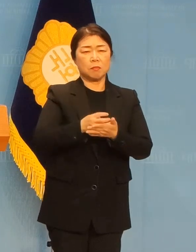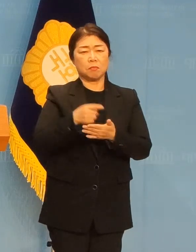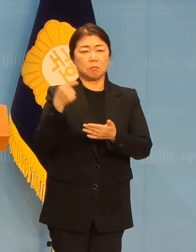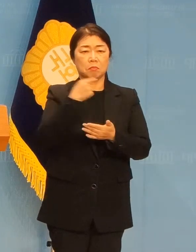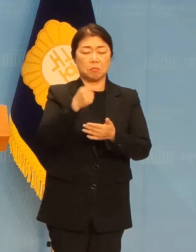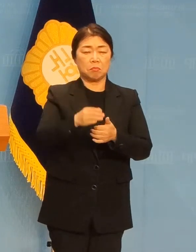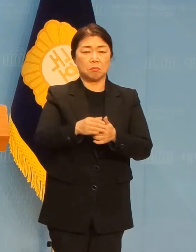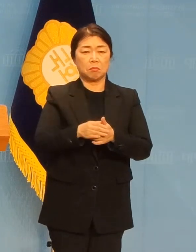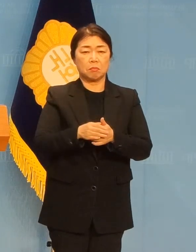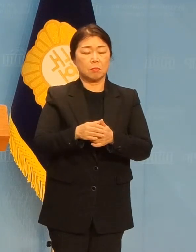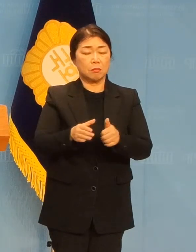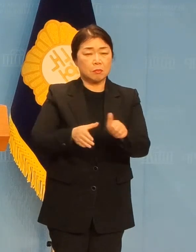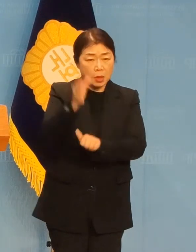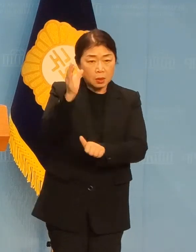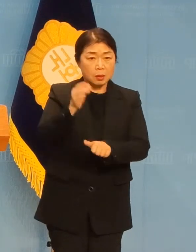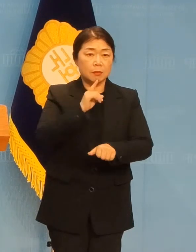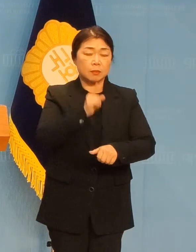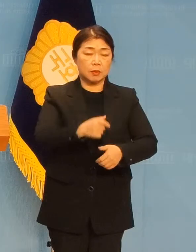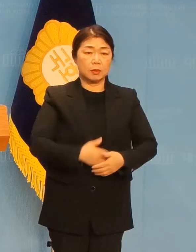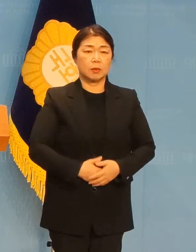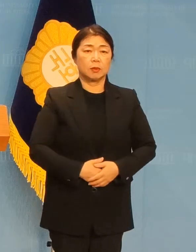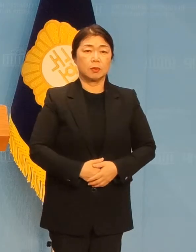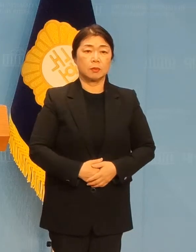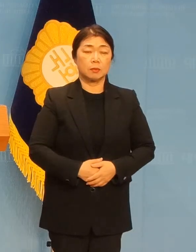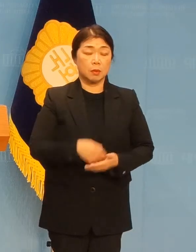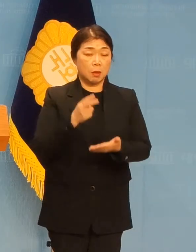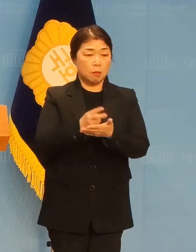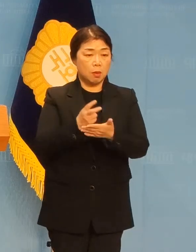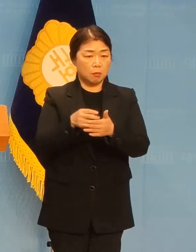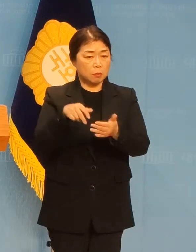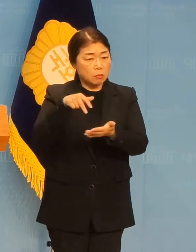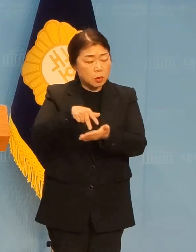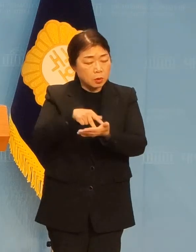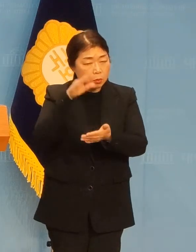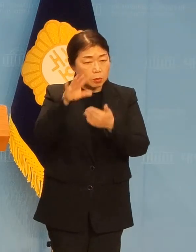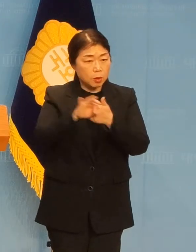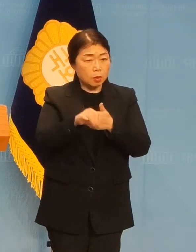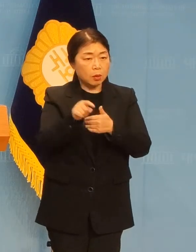것입니다. 법조계는 이 법이 추상적인 왜곡 개념으로